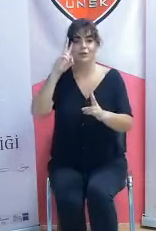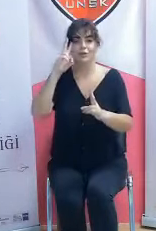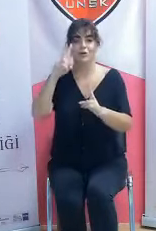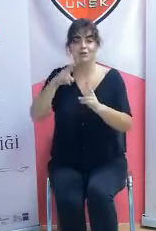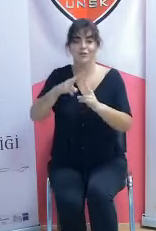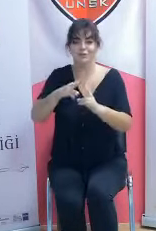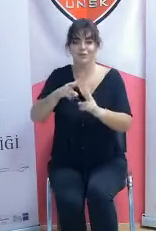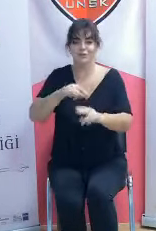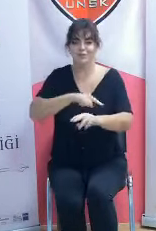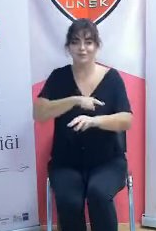Görüşürüz.